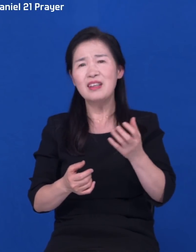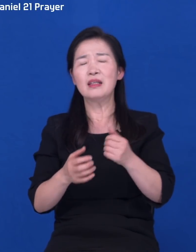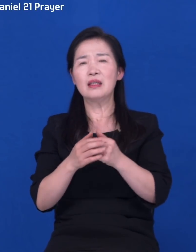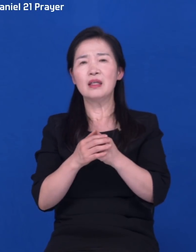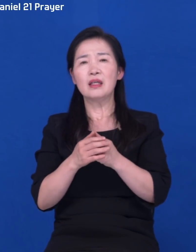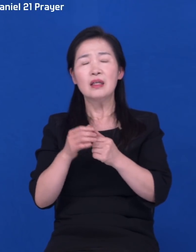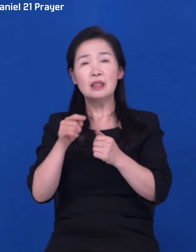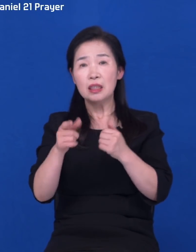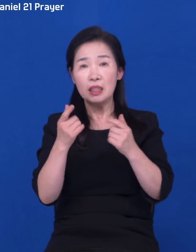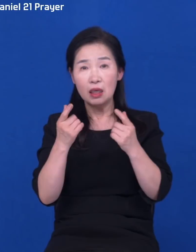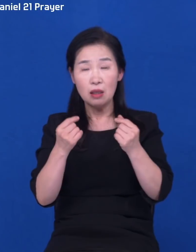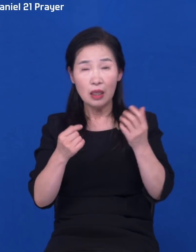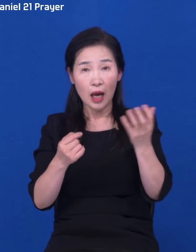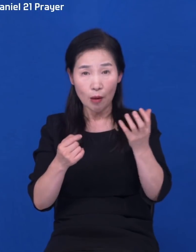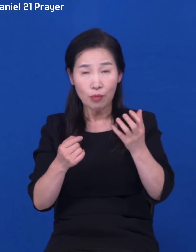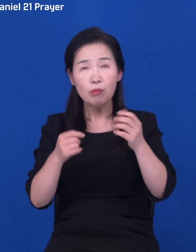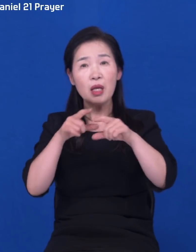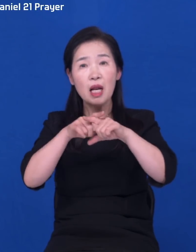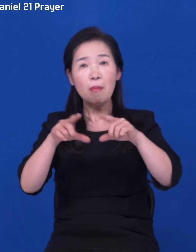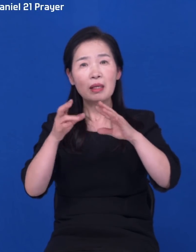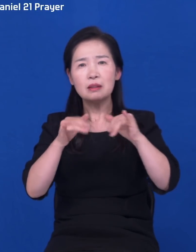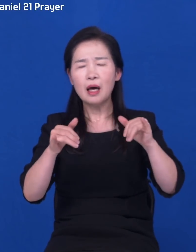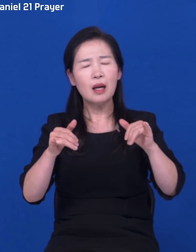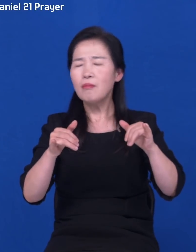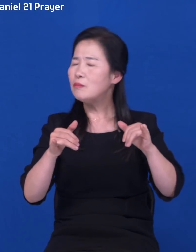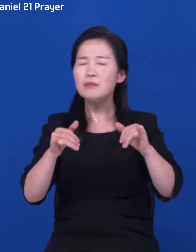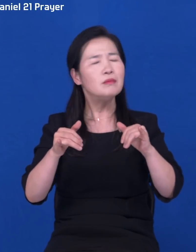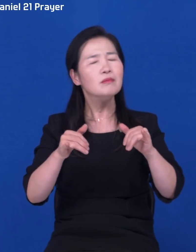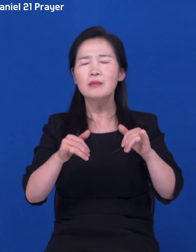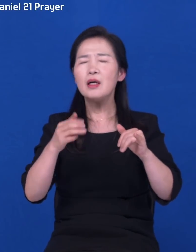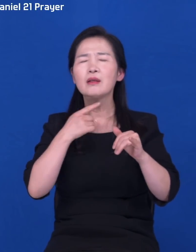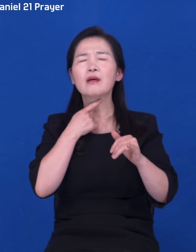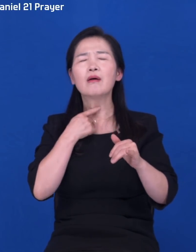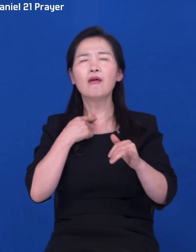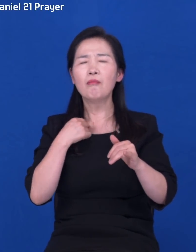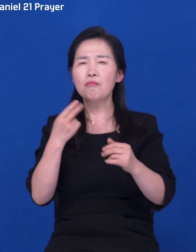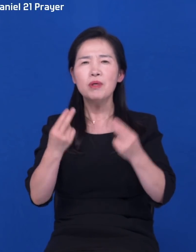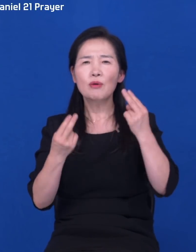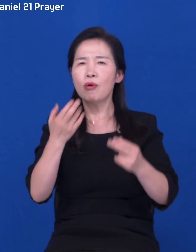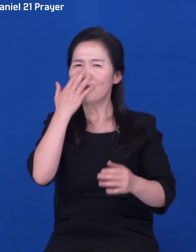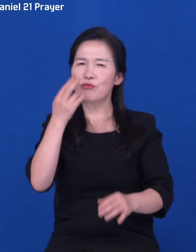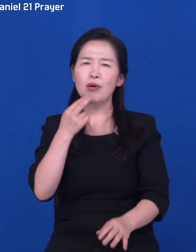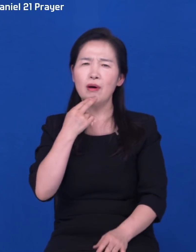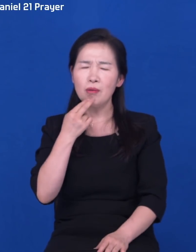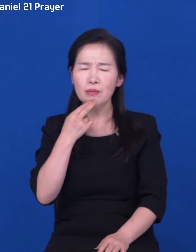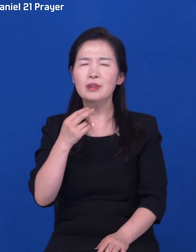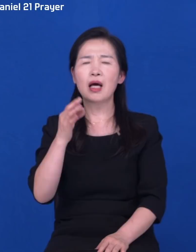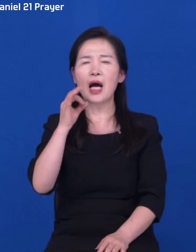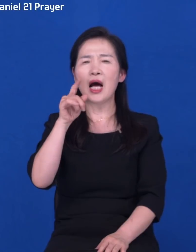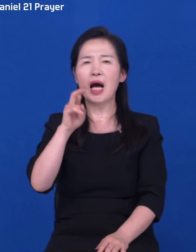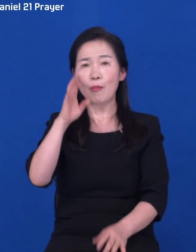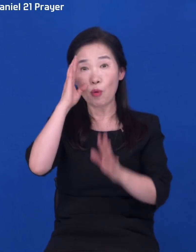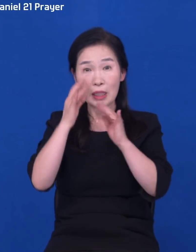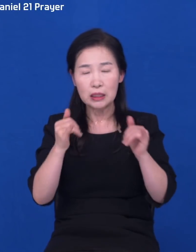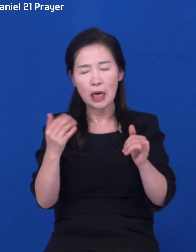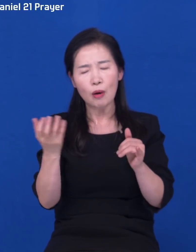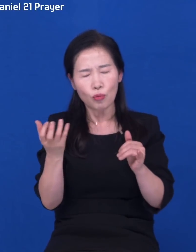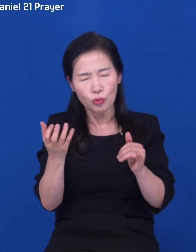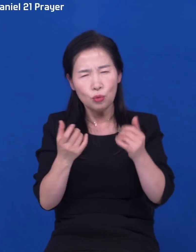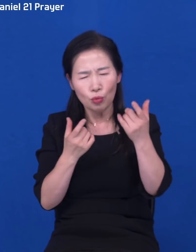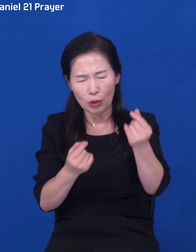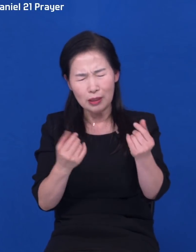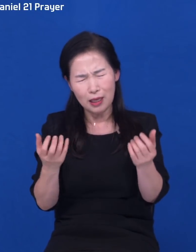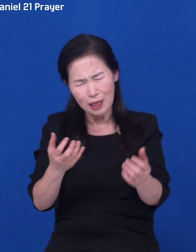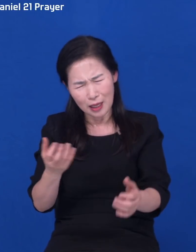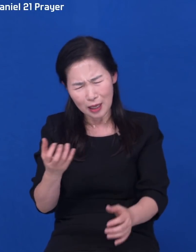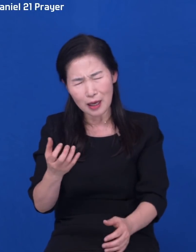사람들은 절대 겪을 수가 없겠구나. 암 환자가 힘든 게 뭔지를 온몸으로 깨달으면서 그날 밤에 외쳤던 거는 나도 모르게 예수는 나의